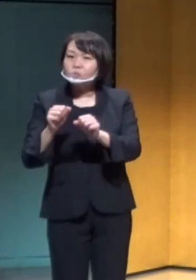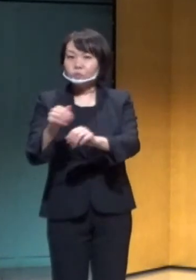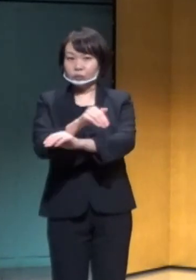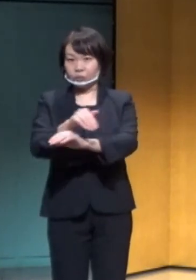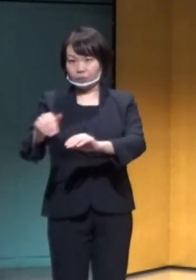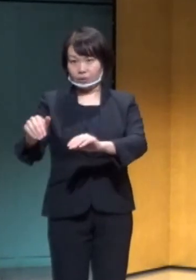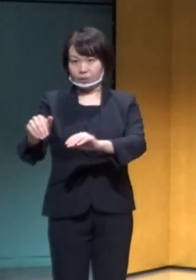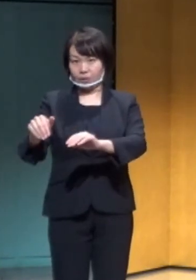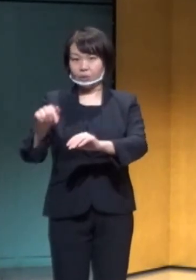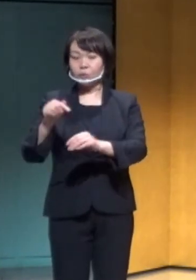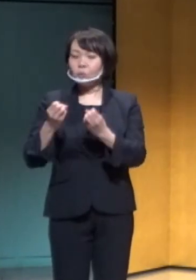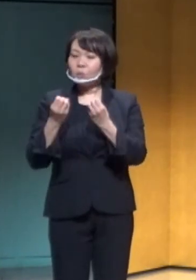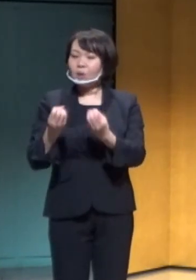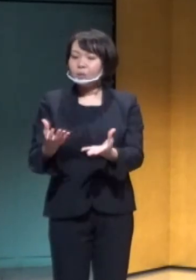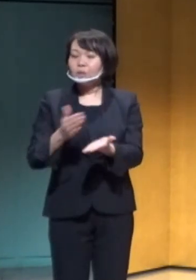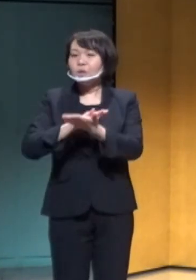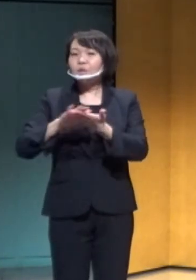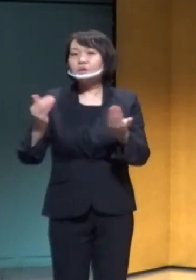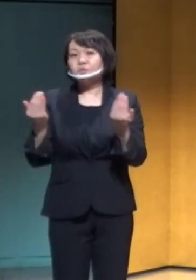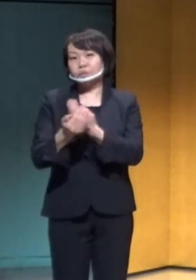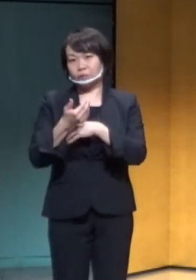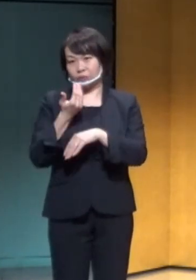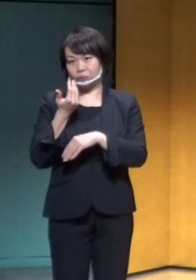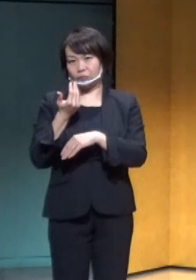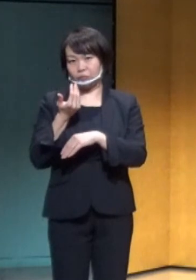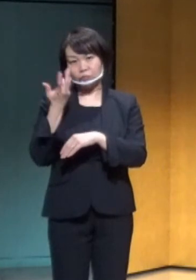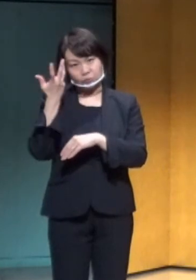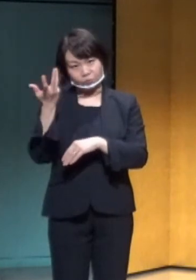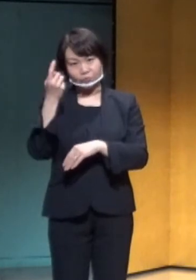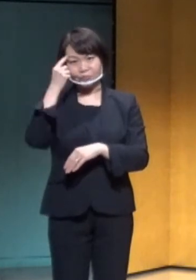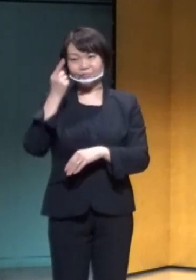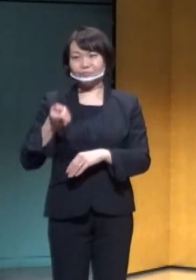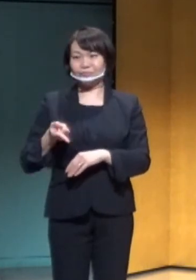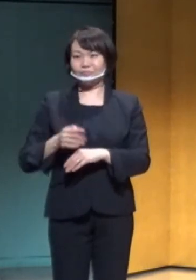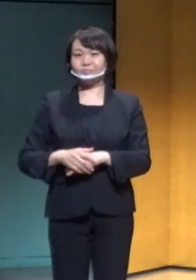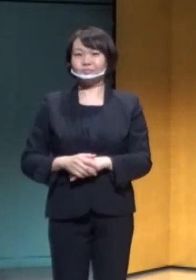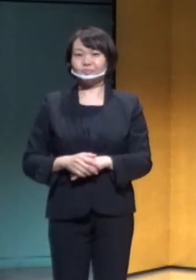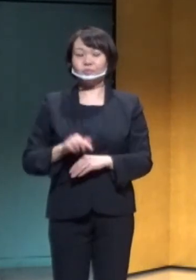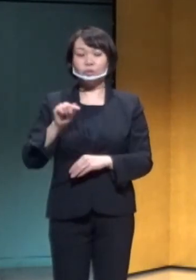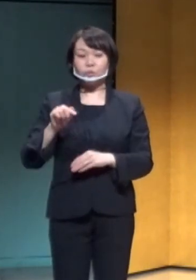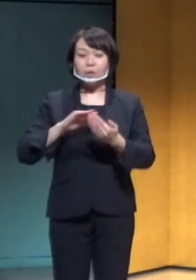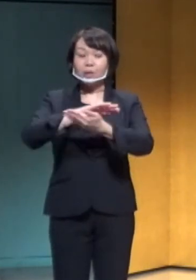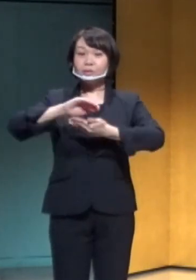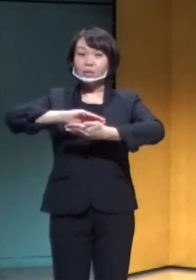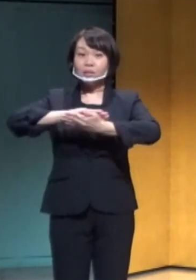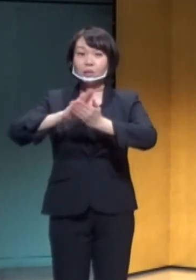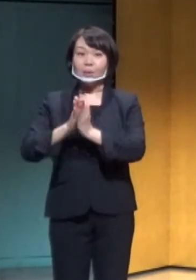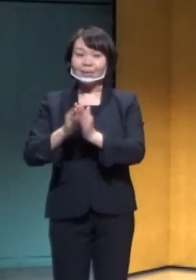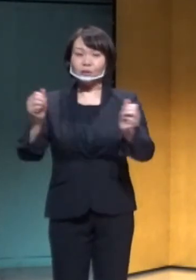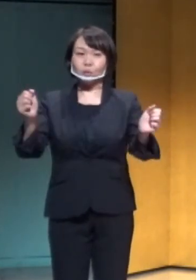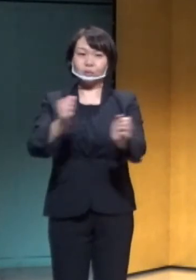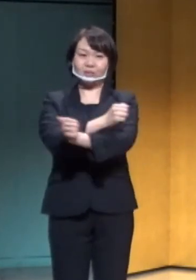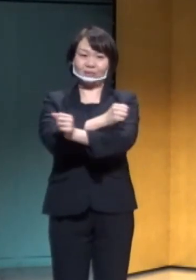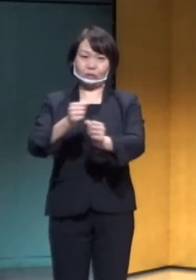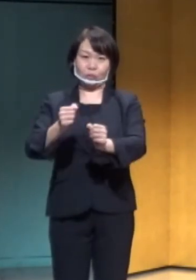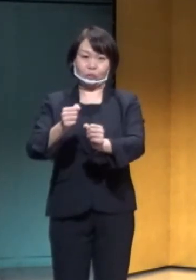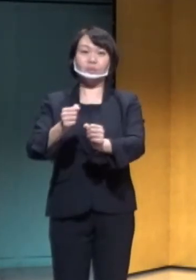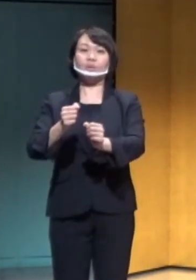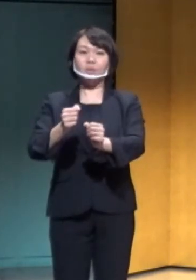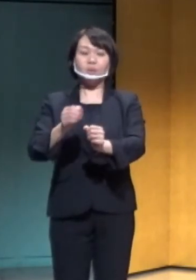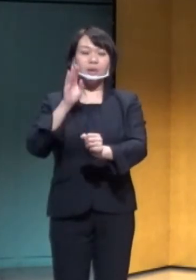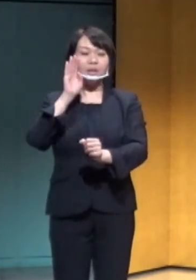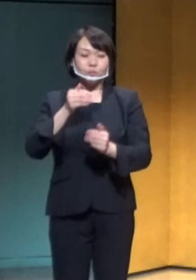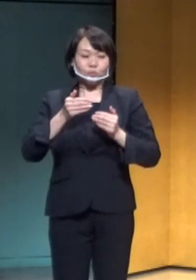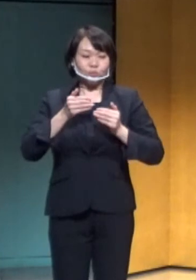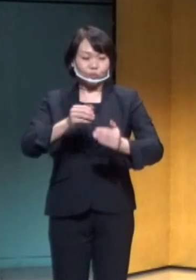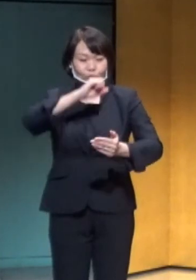も着実に進展をしているところでございます。それら埼玉県の大きな事業が一日も早く完成